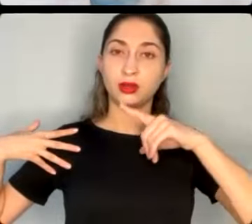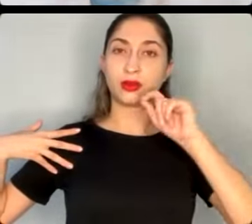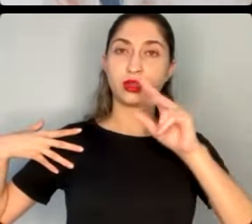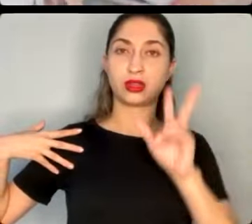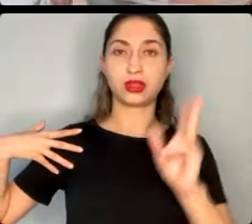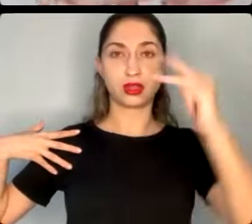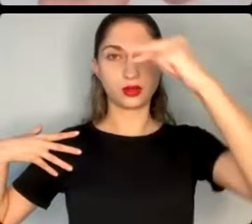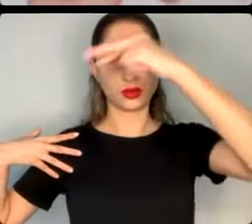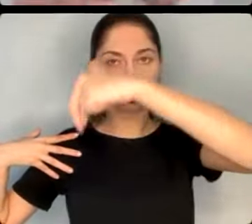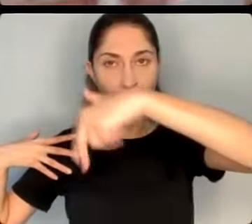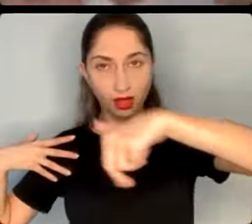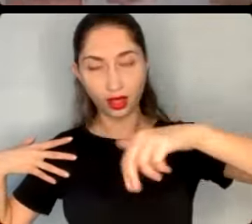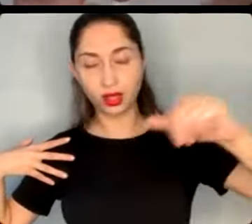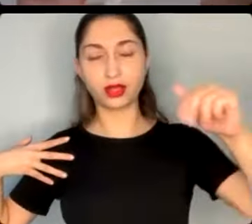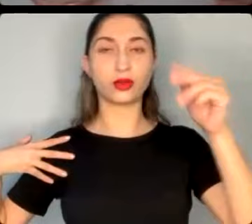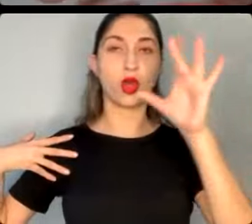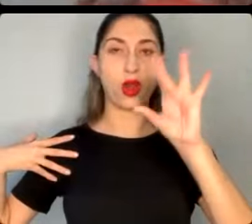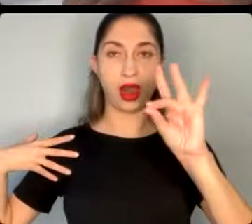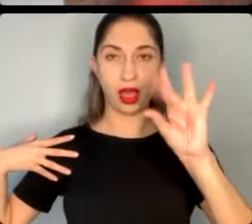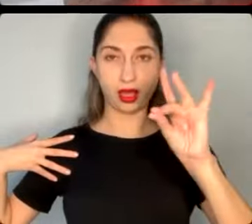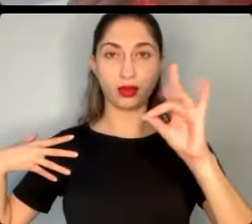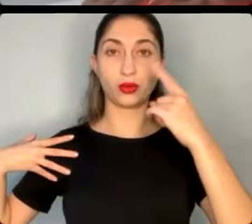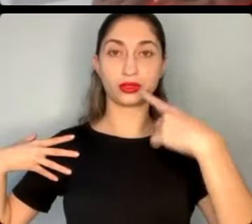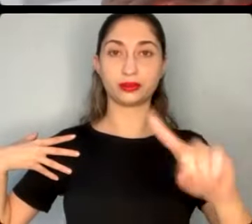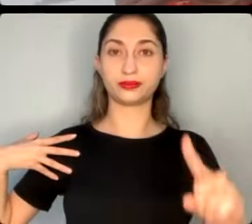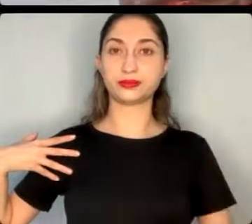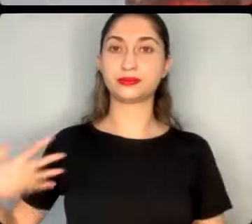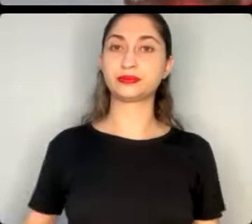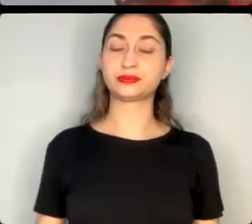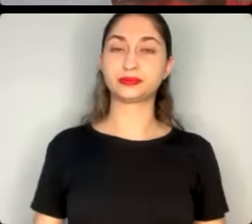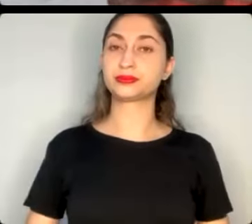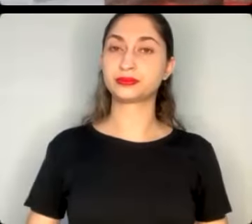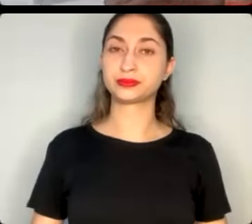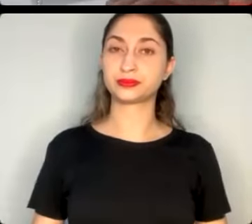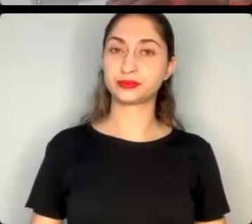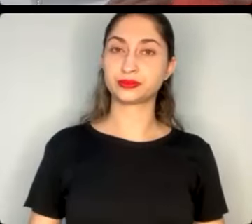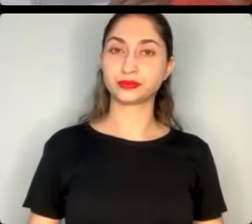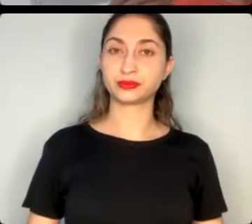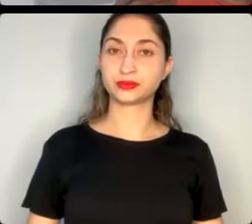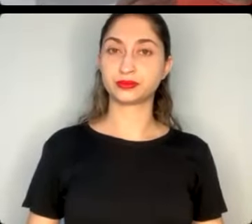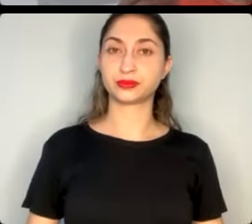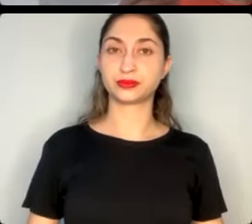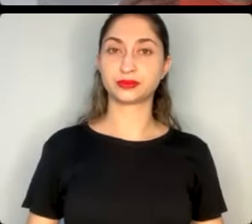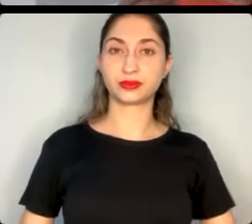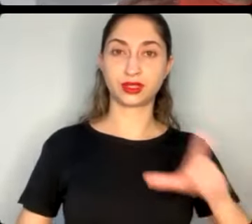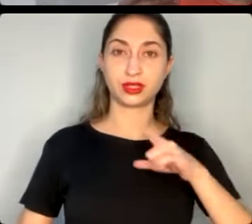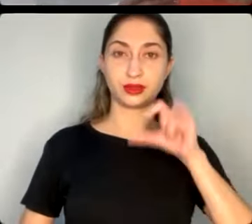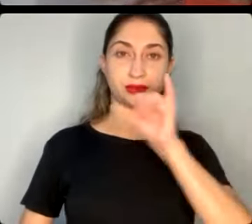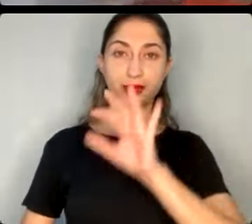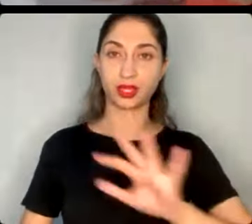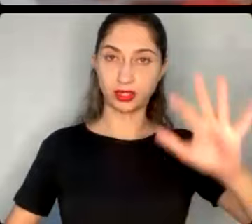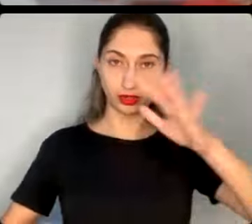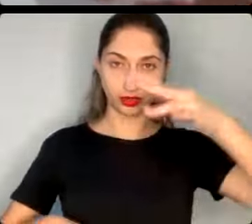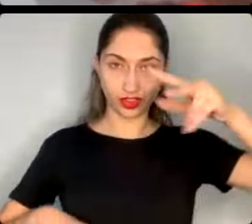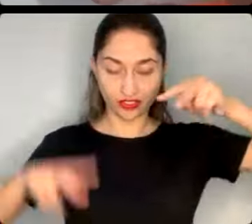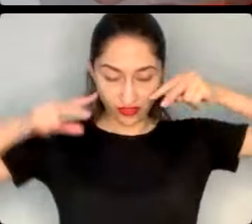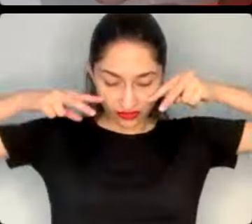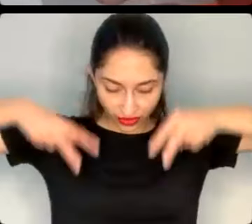recortar, encaixar. Então, aqui a gente tem a imagem do crânio visto de